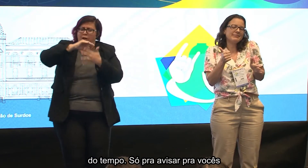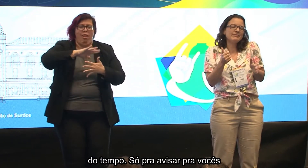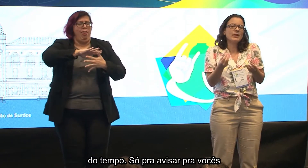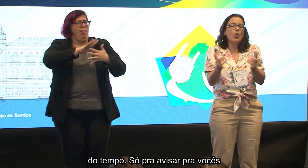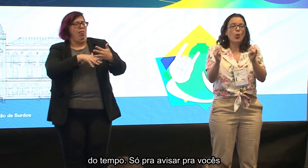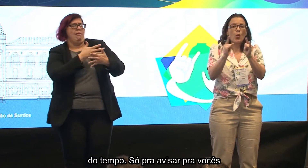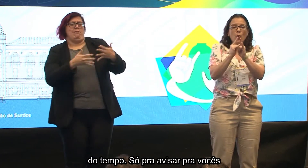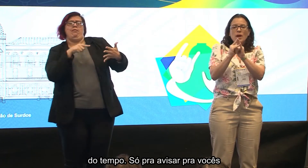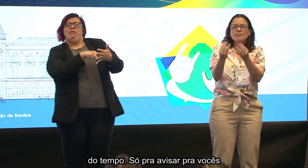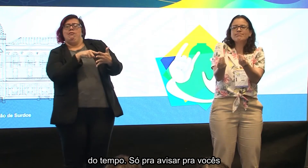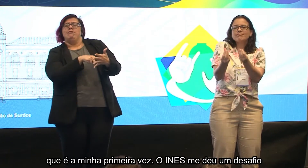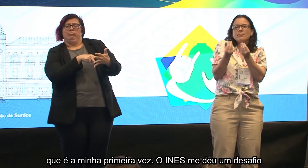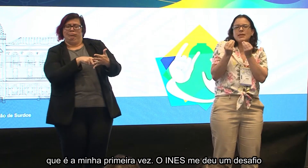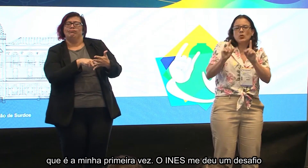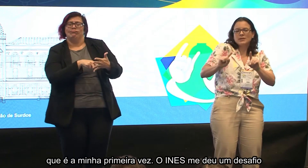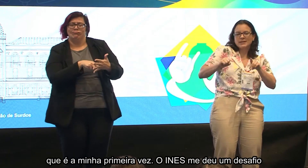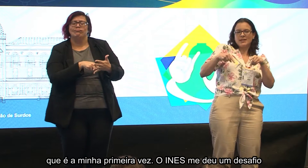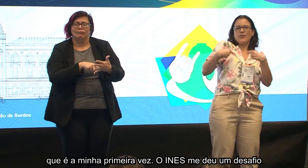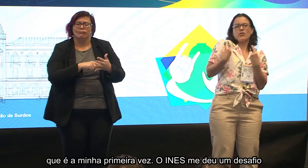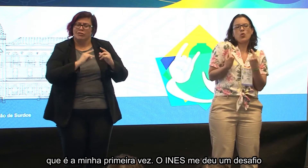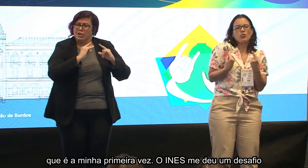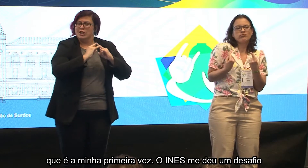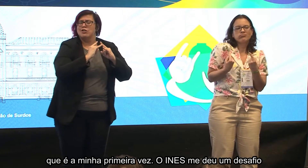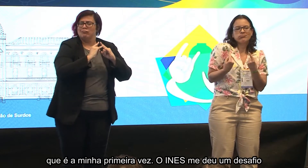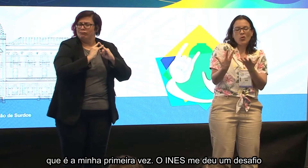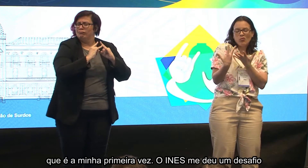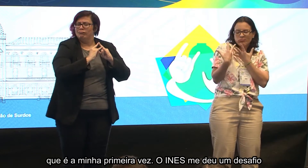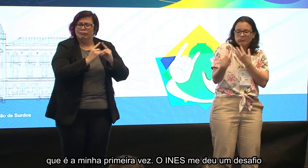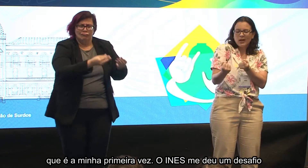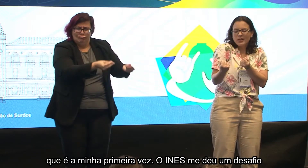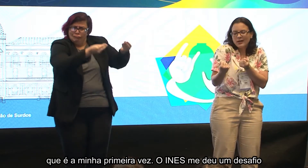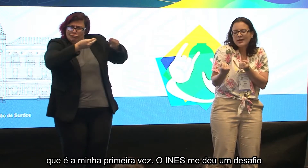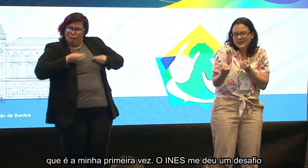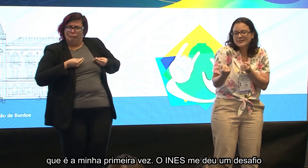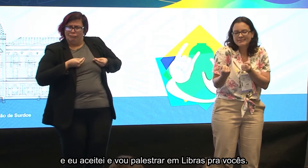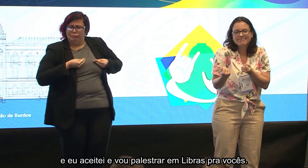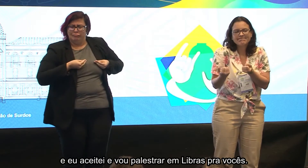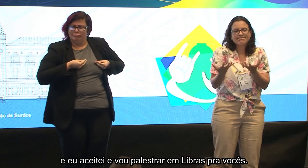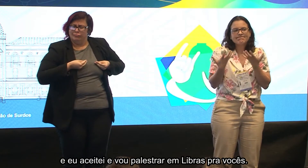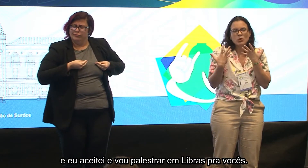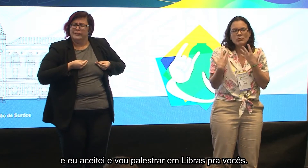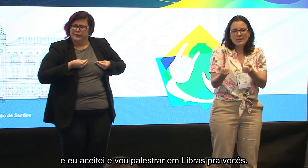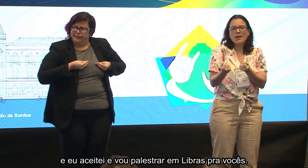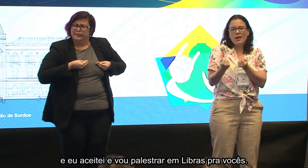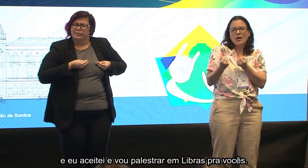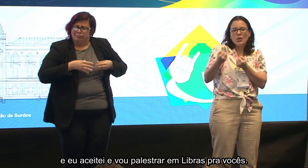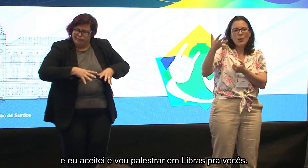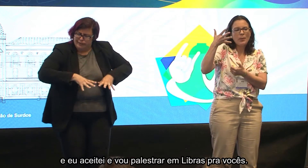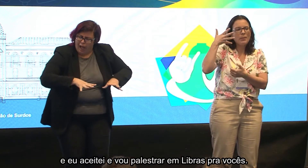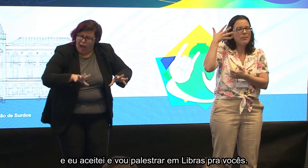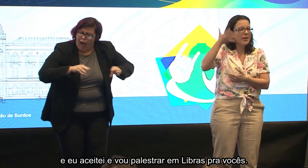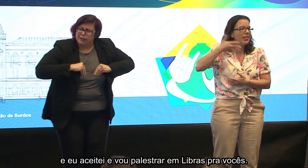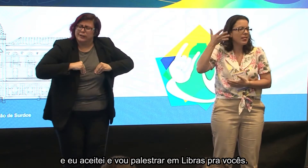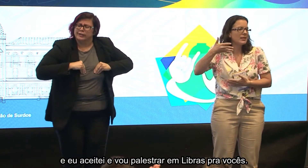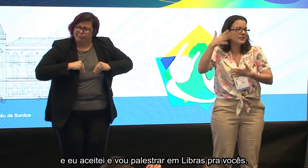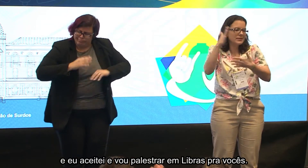para avisar para vocês que é a minha primeira vez. O INES me deu um desafio e eu aceitei e vou palestrar em Libras para